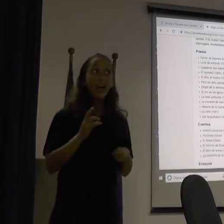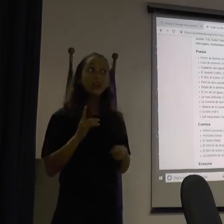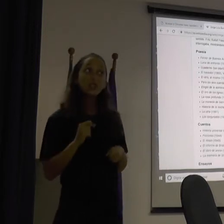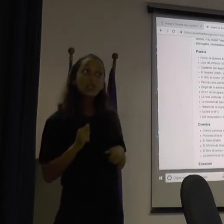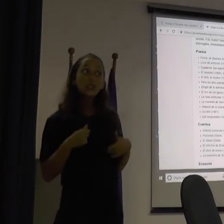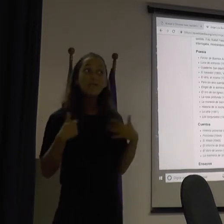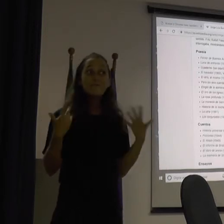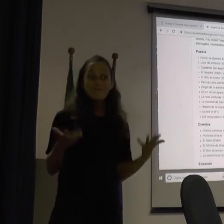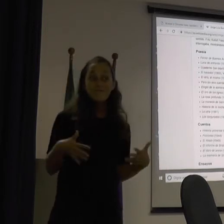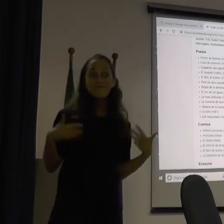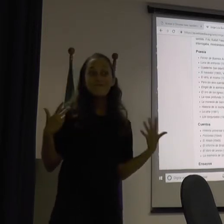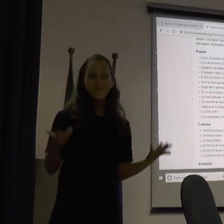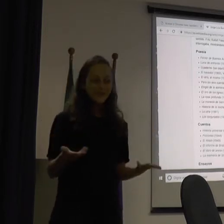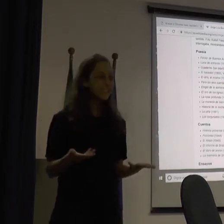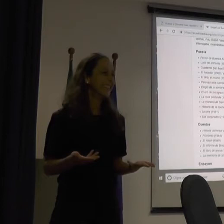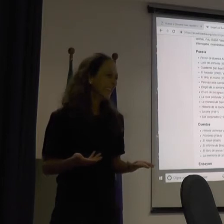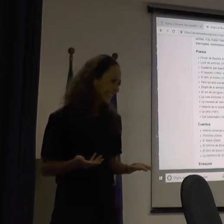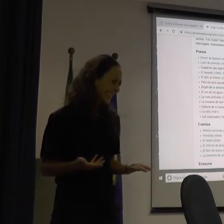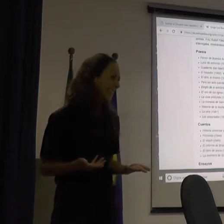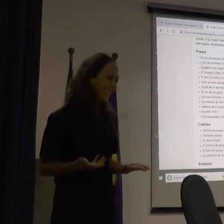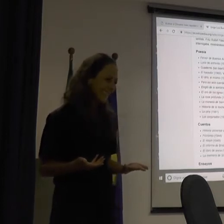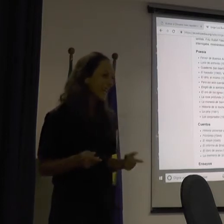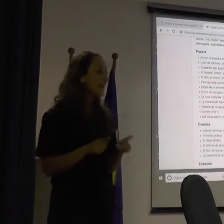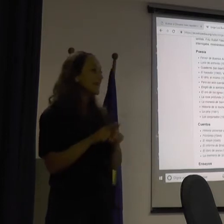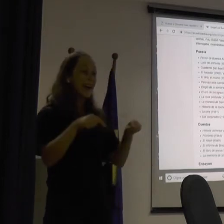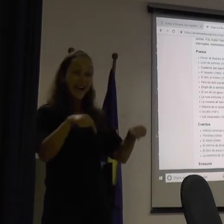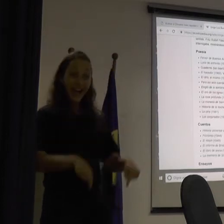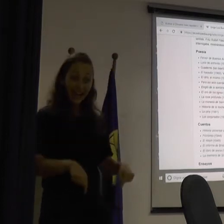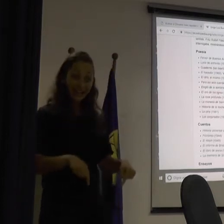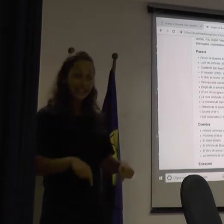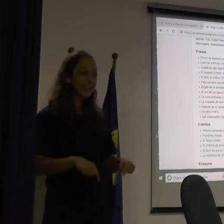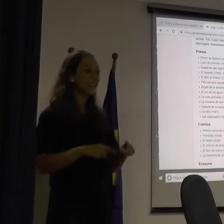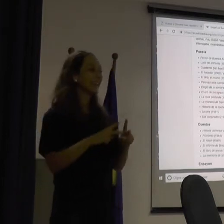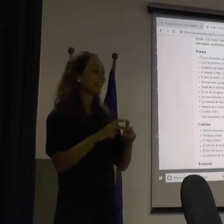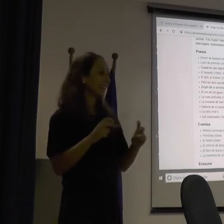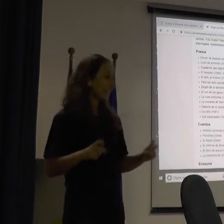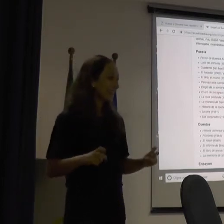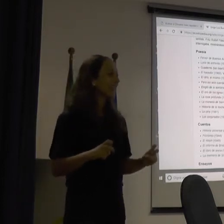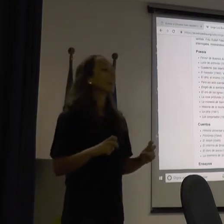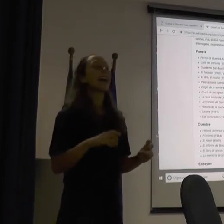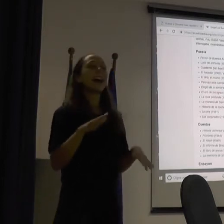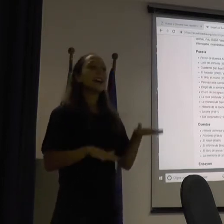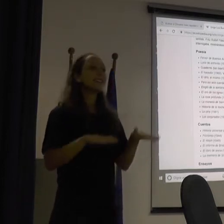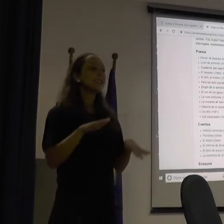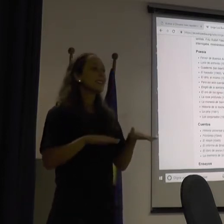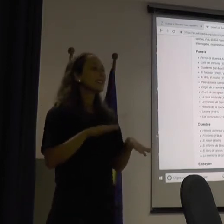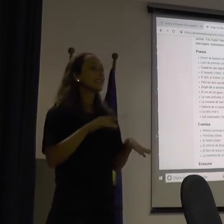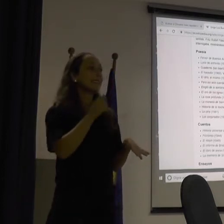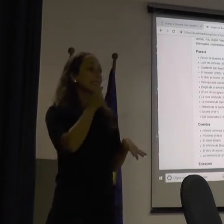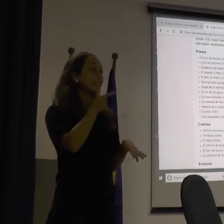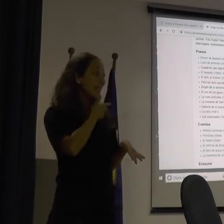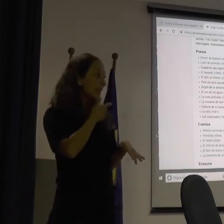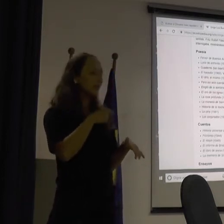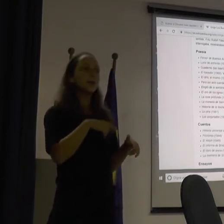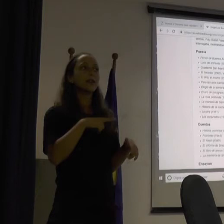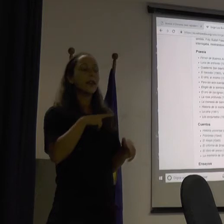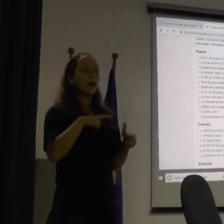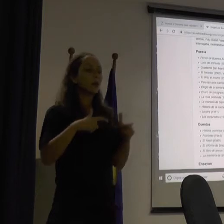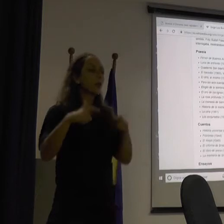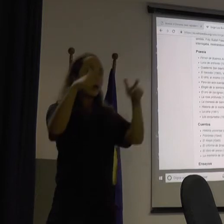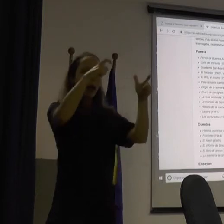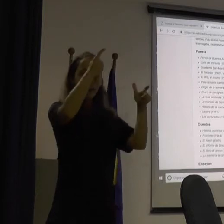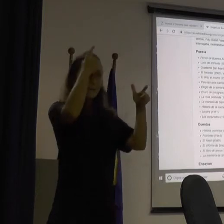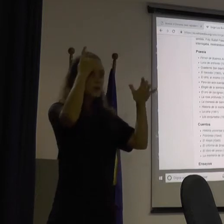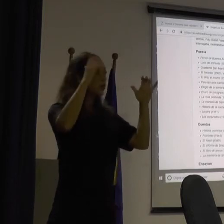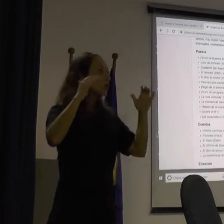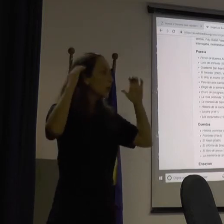tudo. E às vezes aqui o grande problema é a gente atrair público. Muitas vezes tem gente excelente da Alemanha, em qualquer lugar, e a gente não